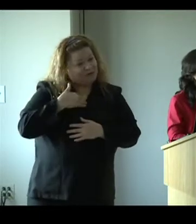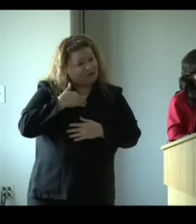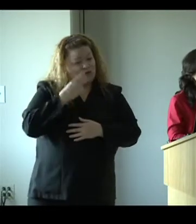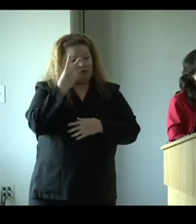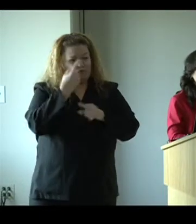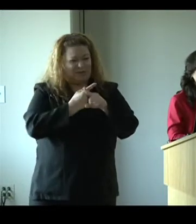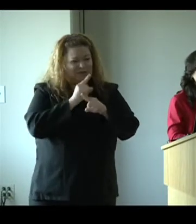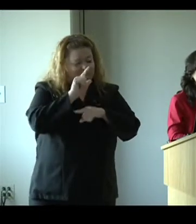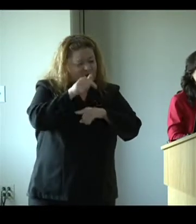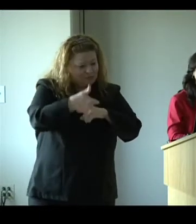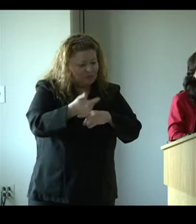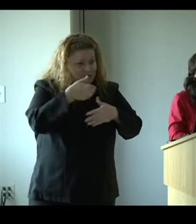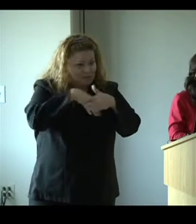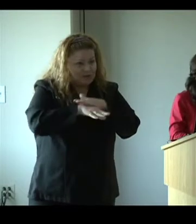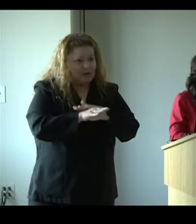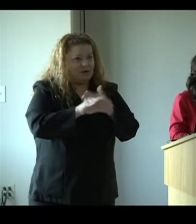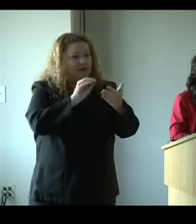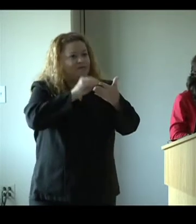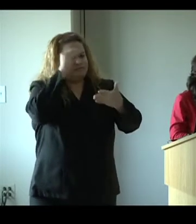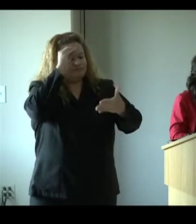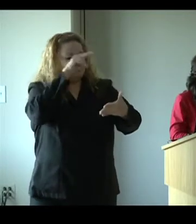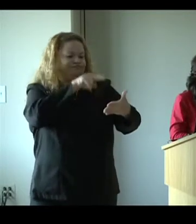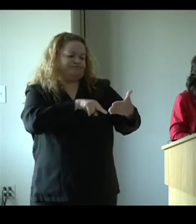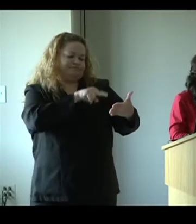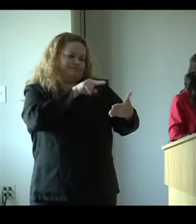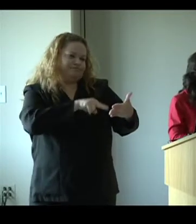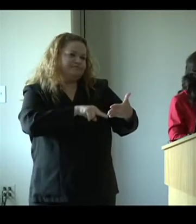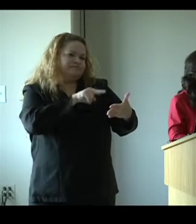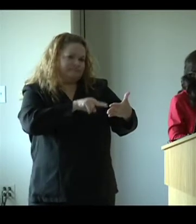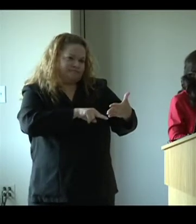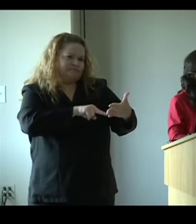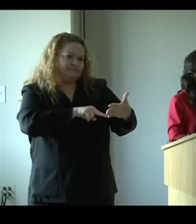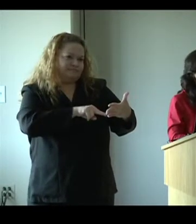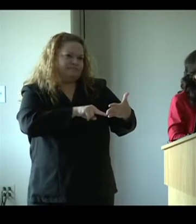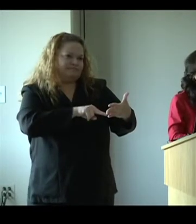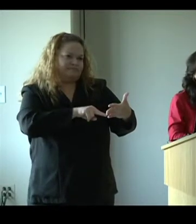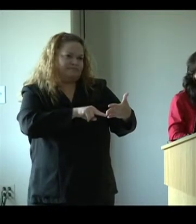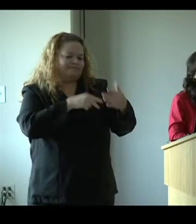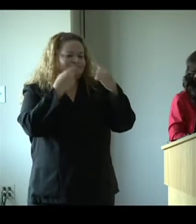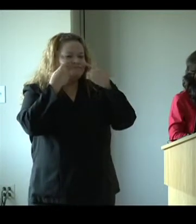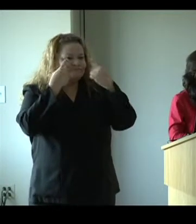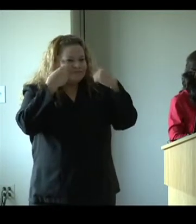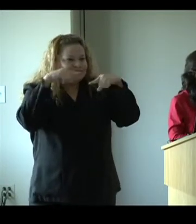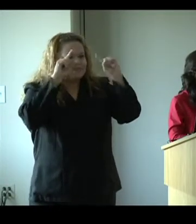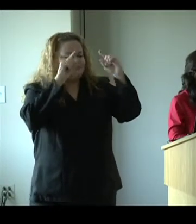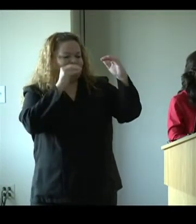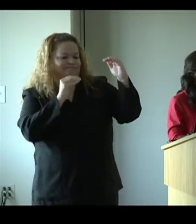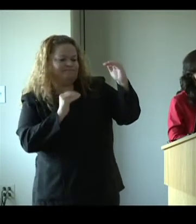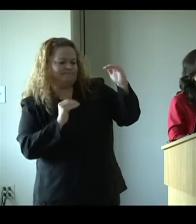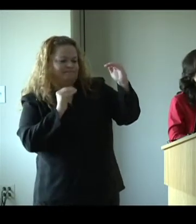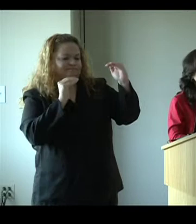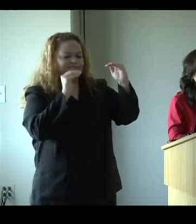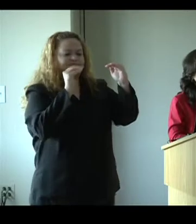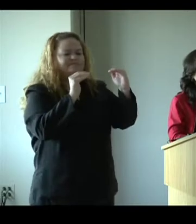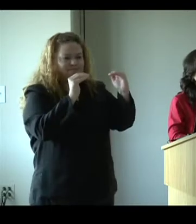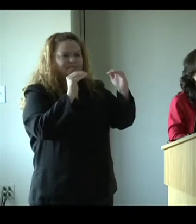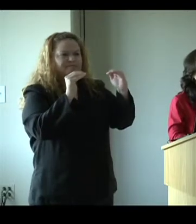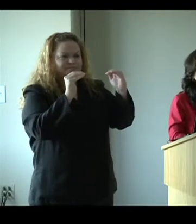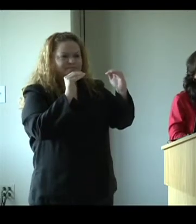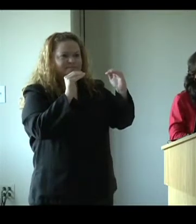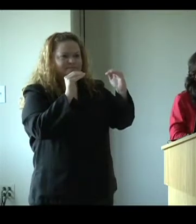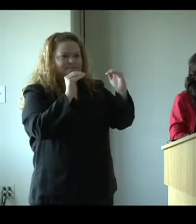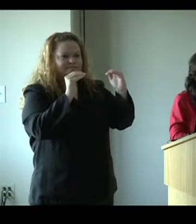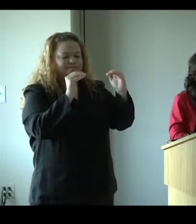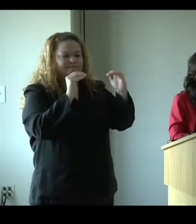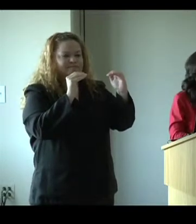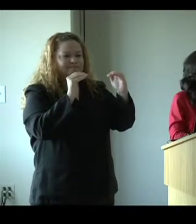dos meses después de haber entrado aprendió a leer y pudo entonces alcanzar al resto de sus compañeros en el nivel educativo en